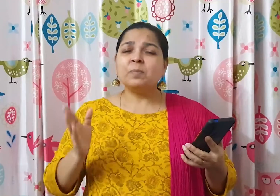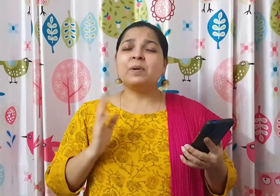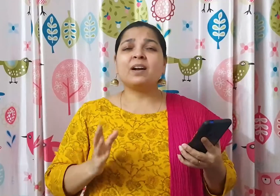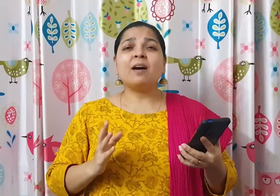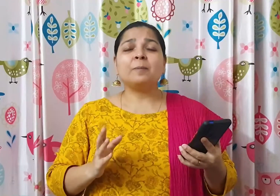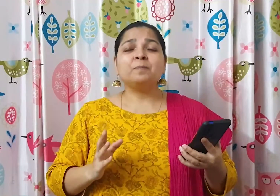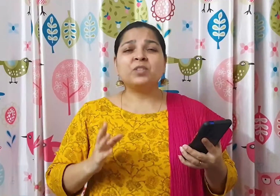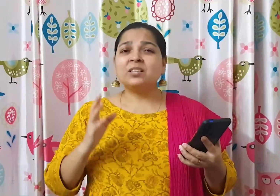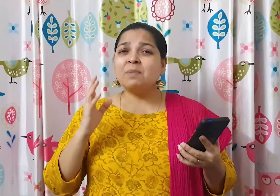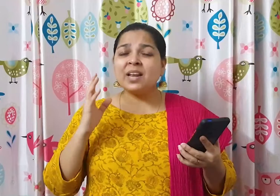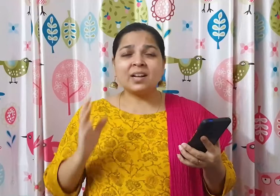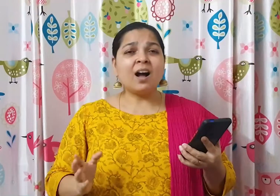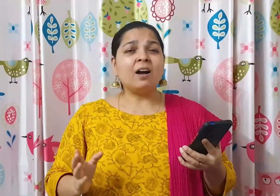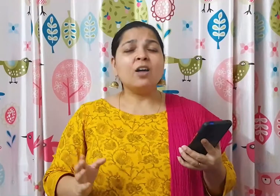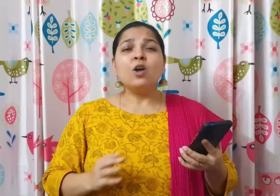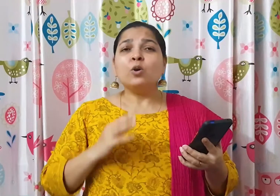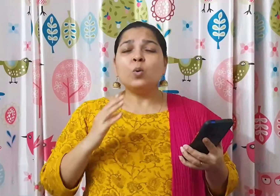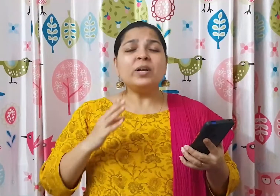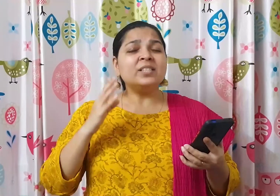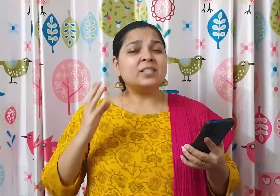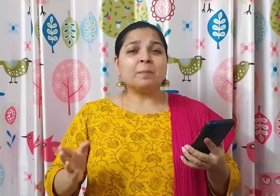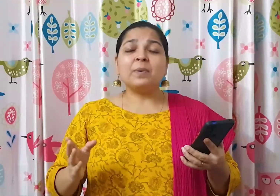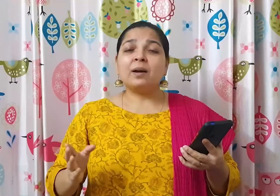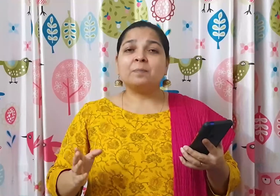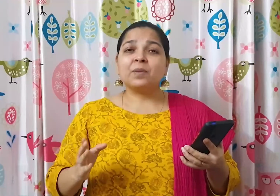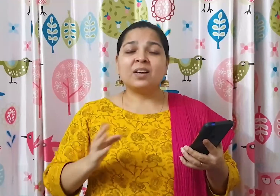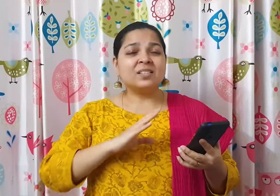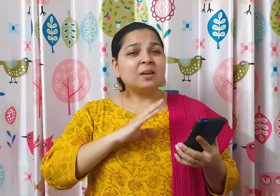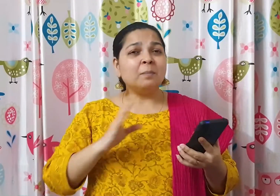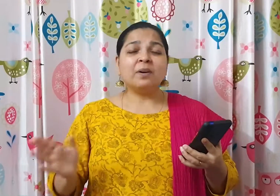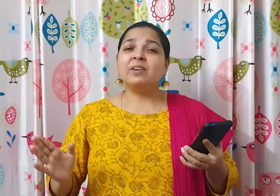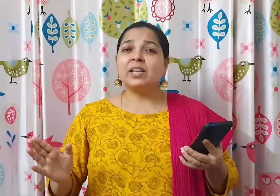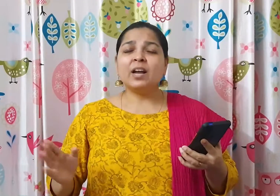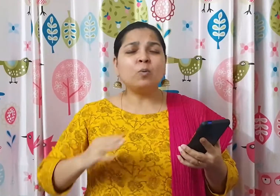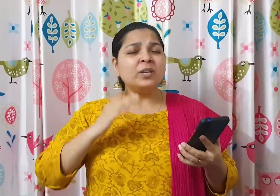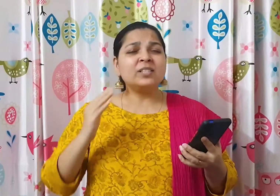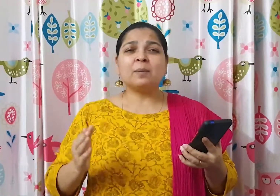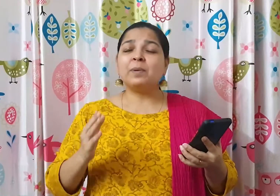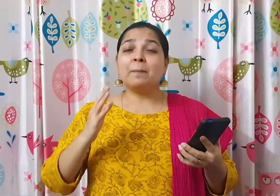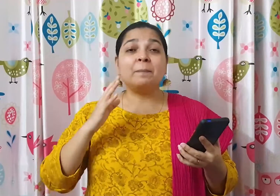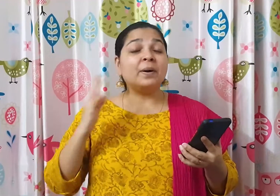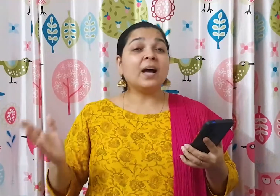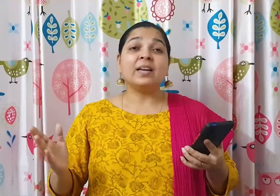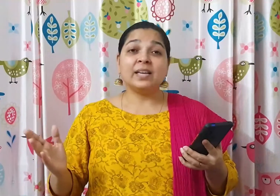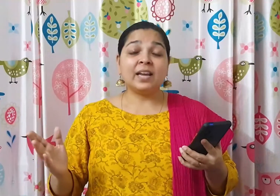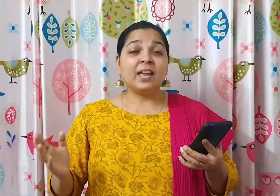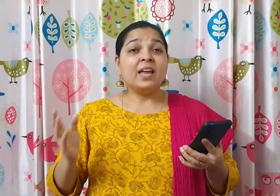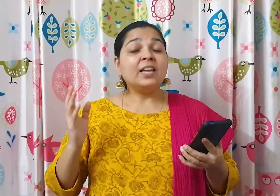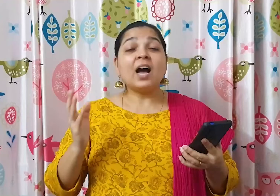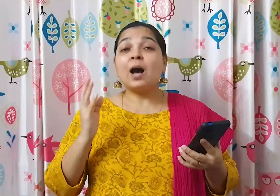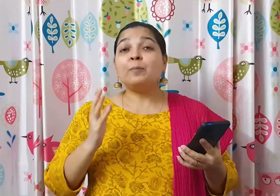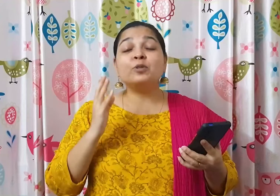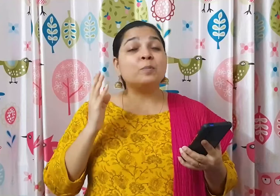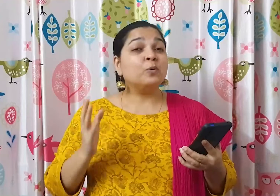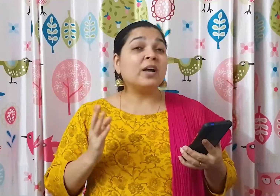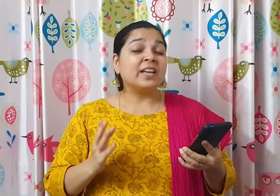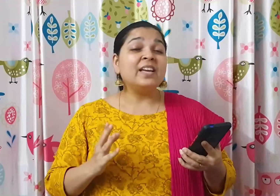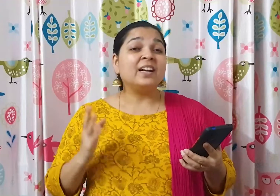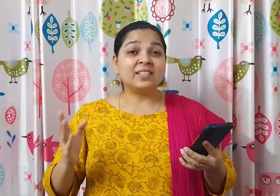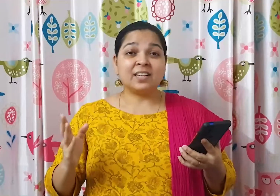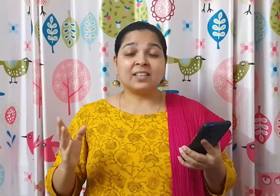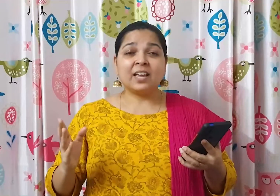আপুনি কল্পনা কৰিব লাগিব, আৰু সেই পৰিস্থিতিত আপুনি কি পৰিৱৰ্তন বিচাৰে সেইখিনি আপুনি ভাবিব